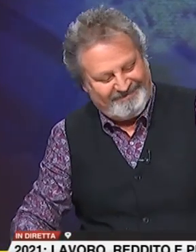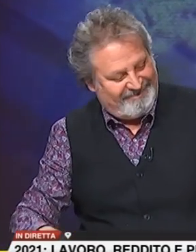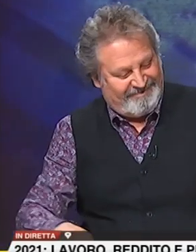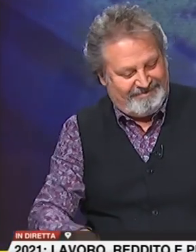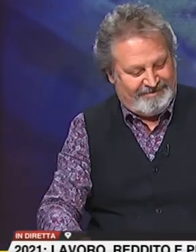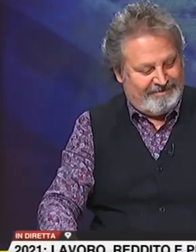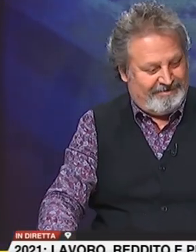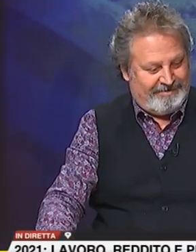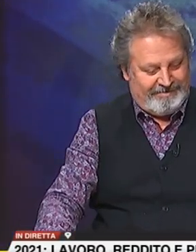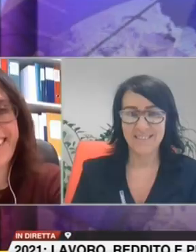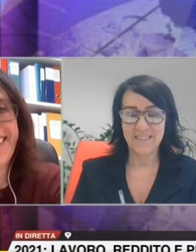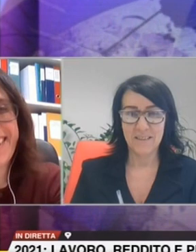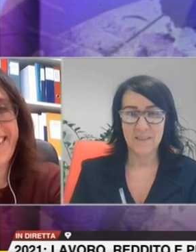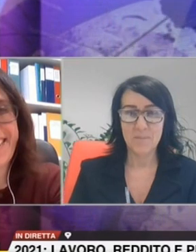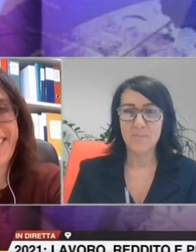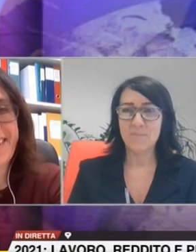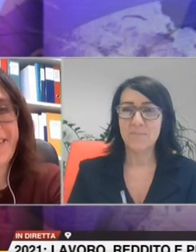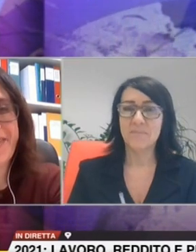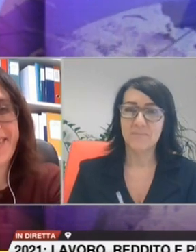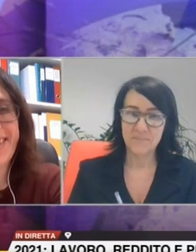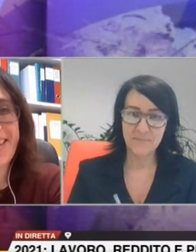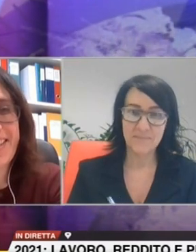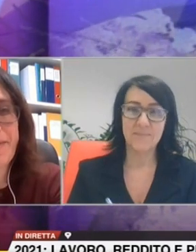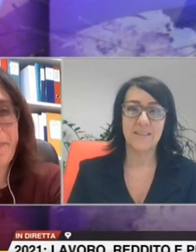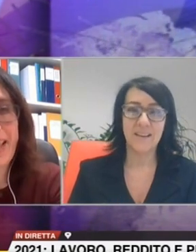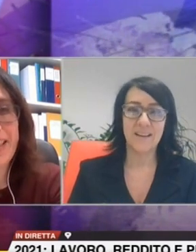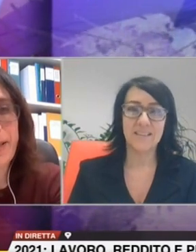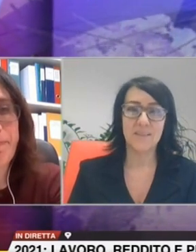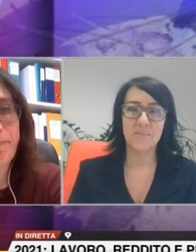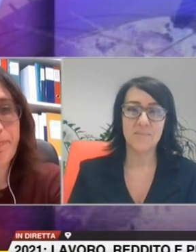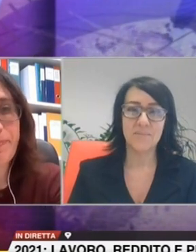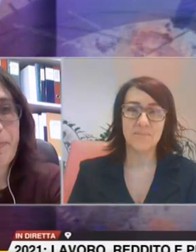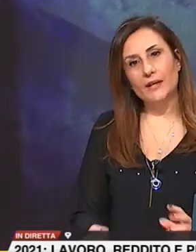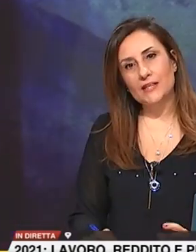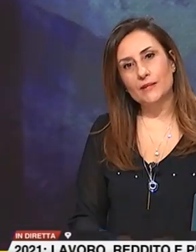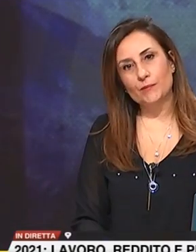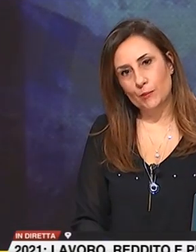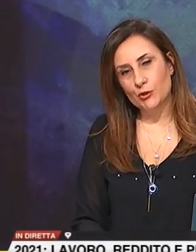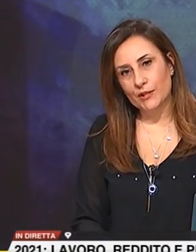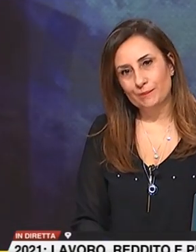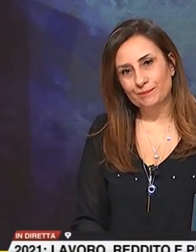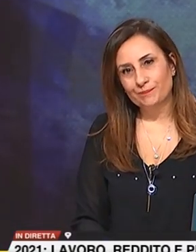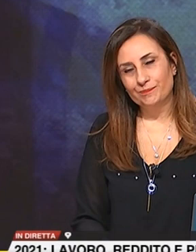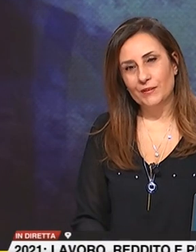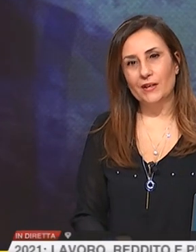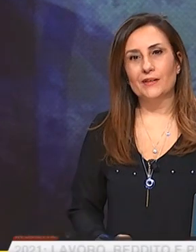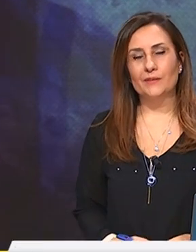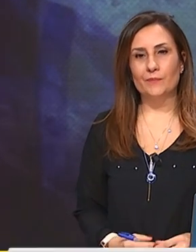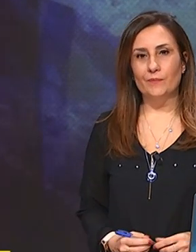a Paolino, grazie a Sara e grazie anche a Monica. Grazie davvero per essere stati con noi. Grazie, da pubblicità.